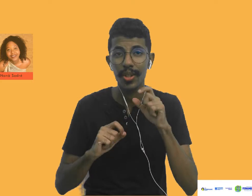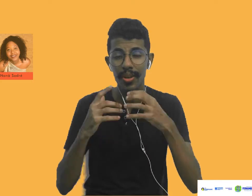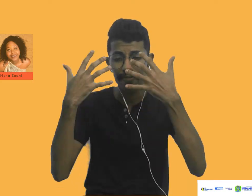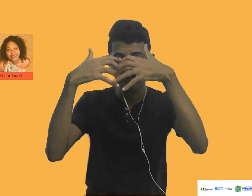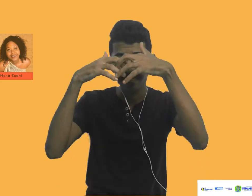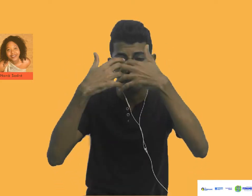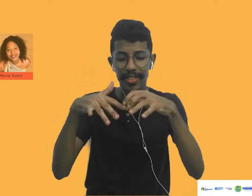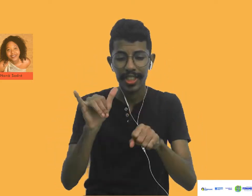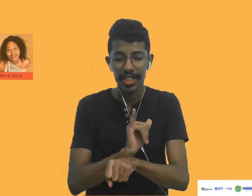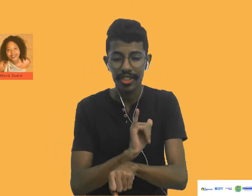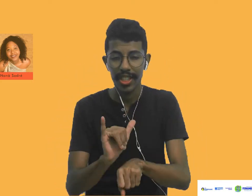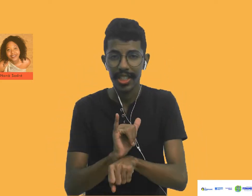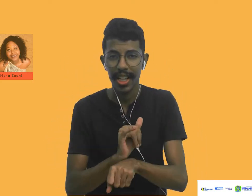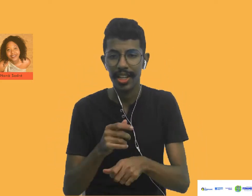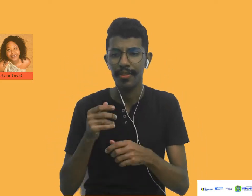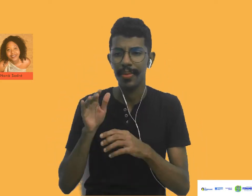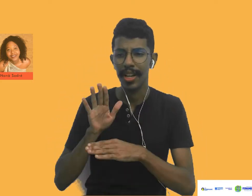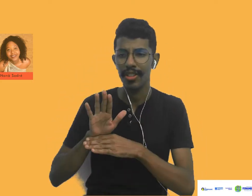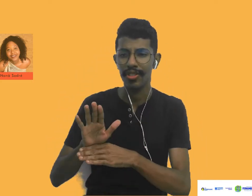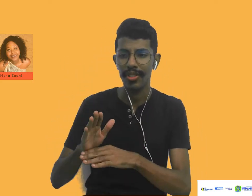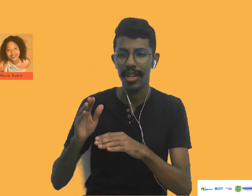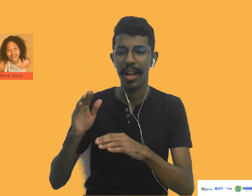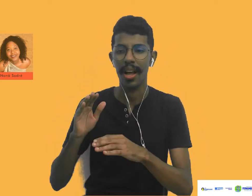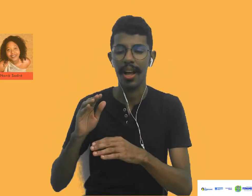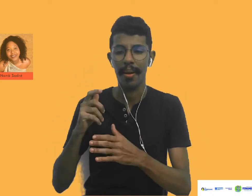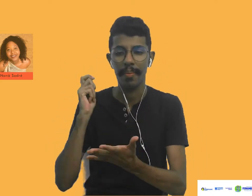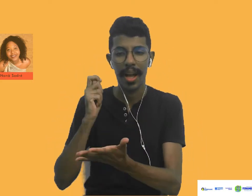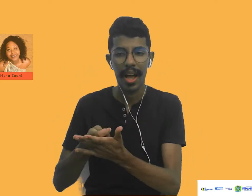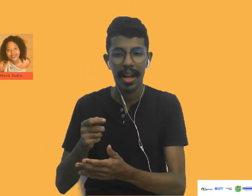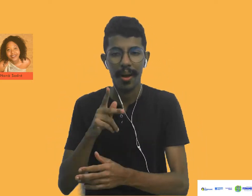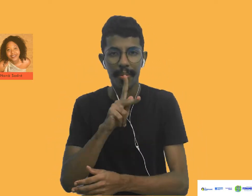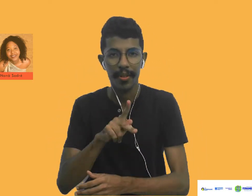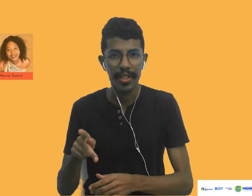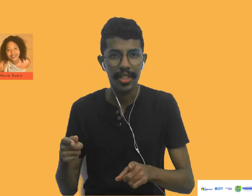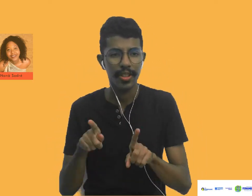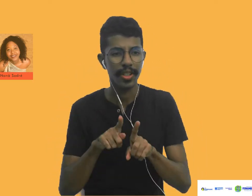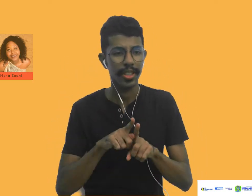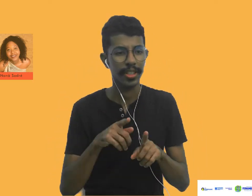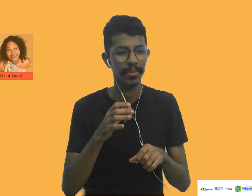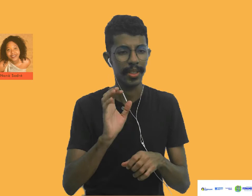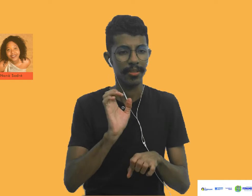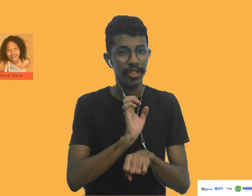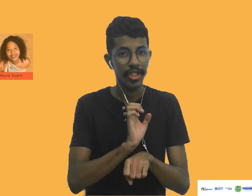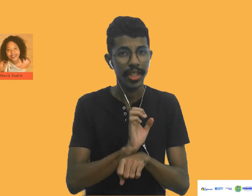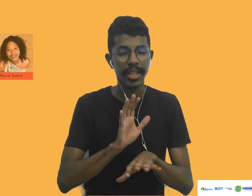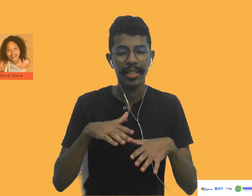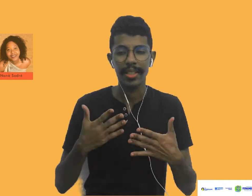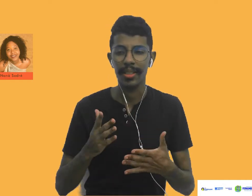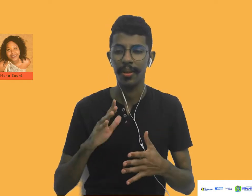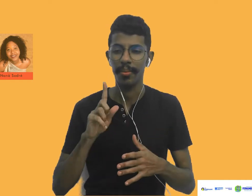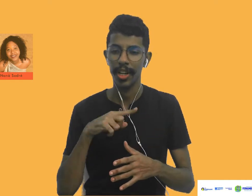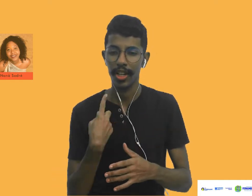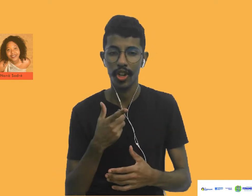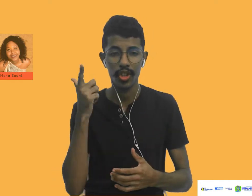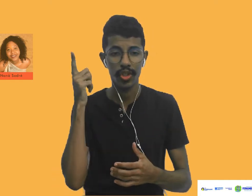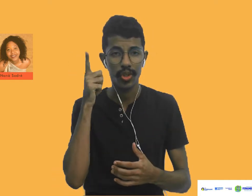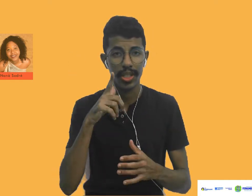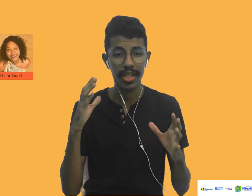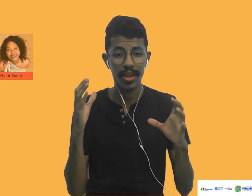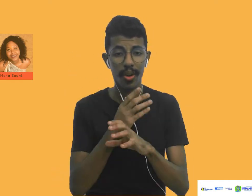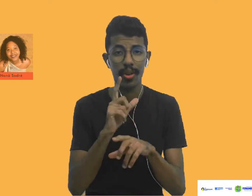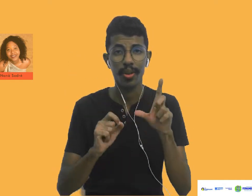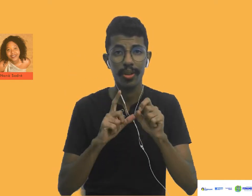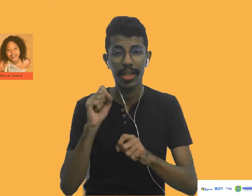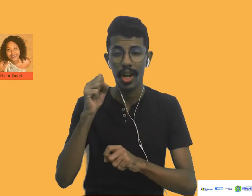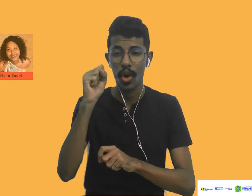pudesse ajudar na subsistência do espaço, pagar os professores, né? Para que a gente pudesse realmente concluir